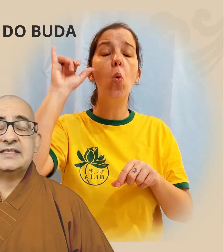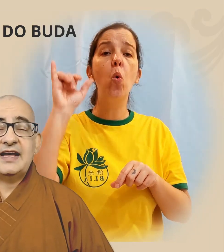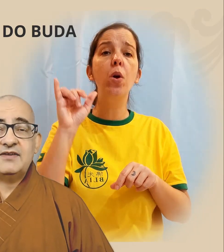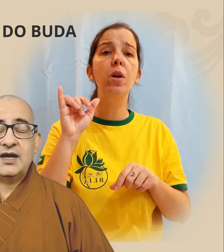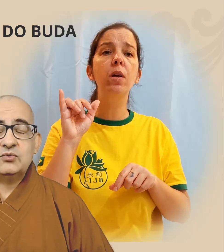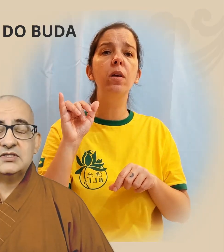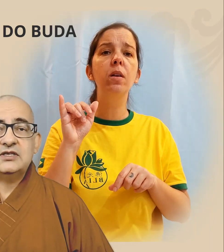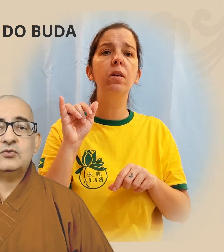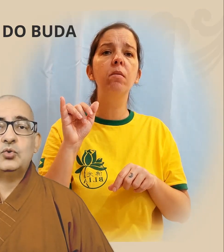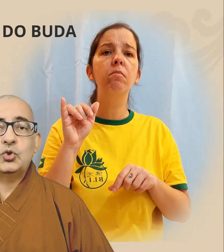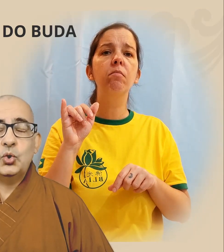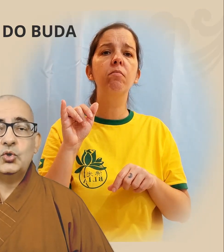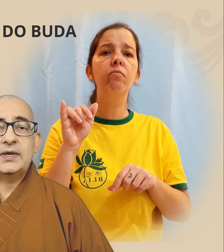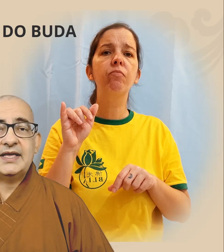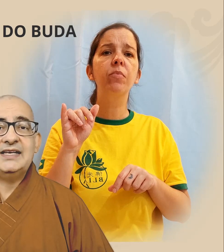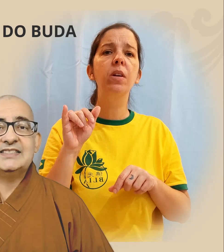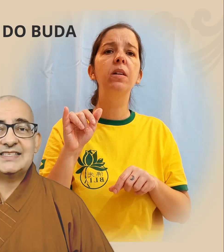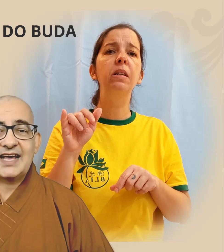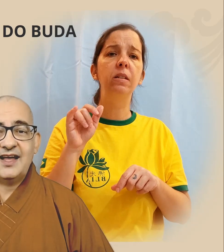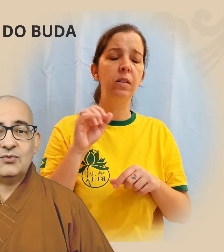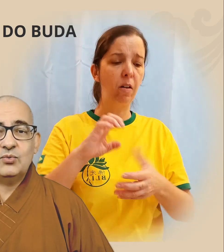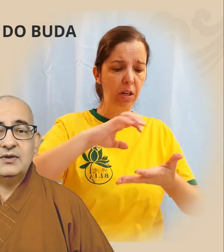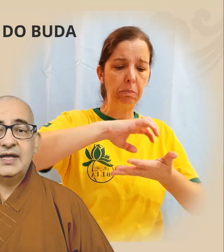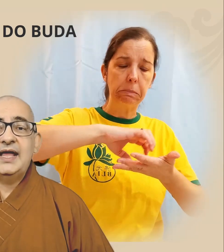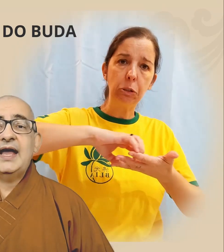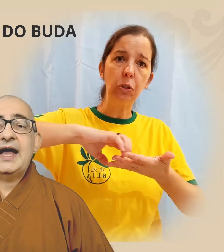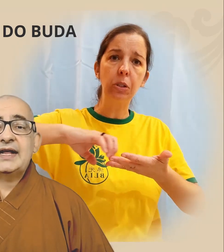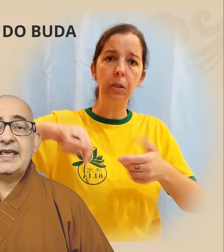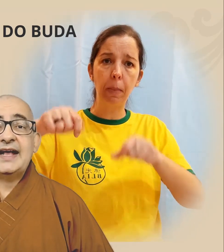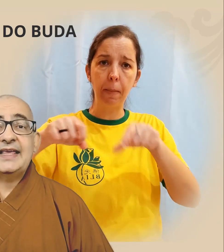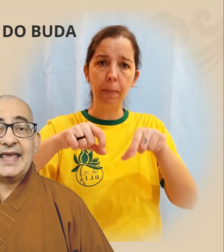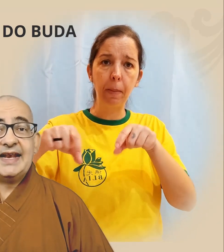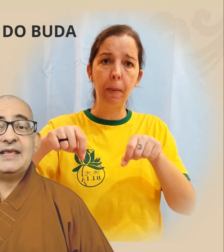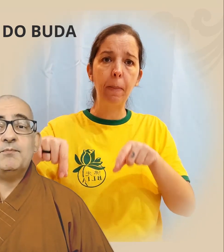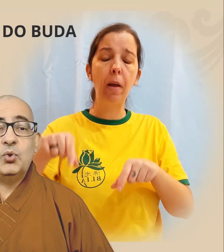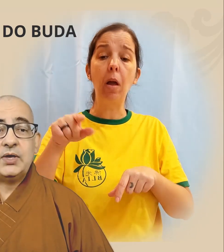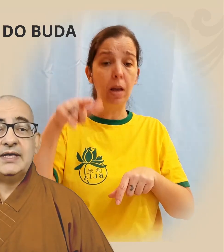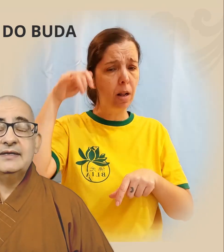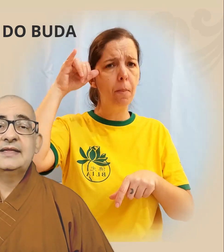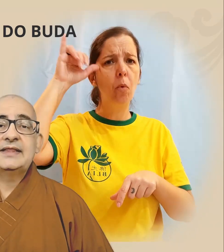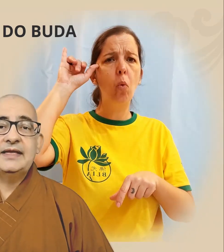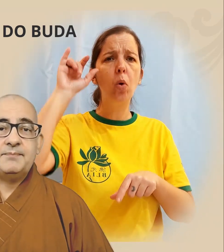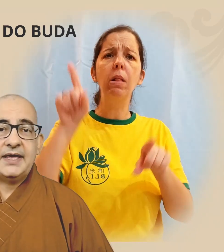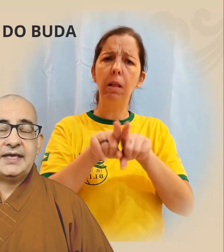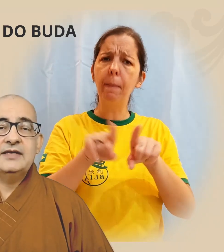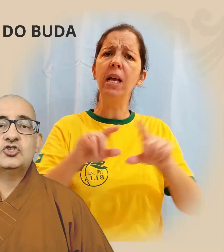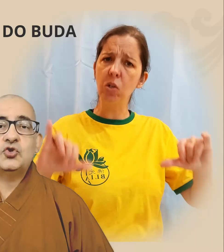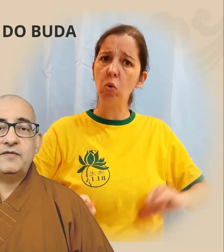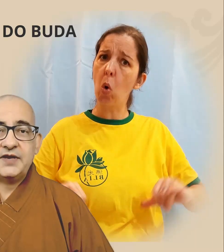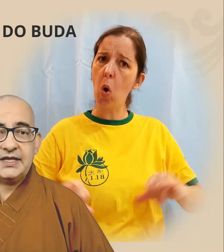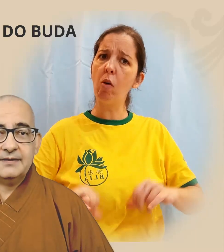que estava causando todo aquele estrago, que aquele boi